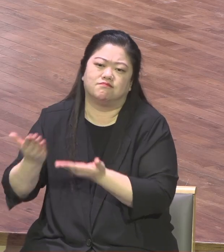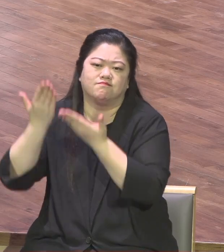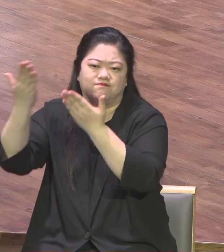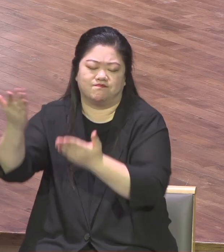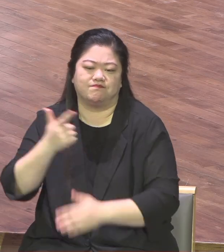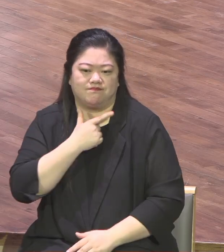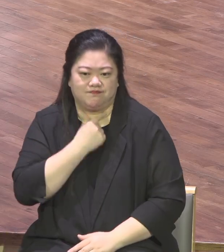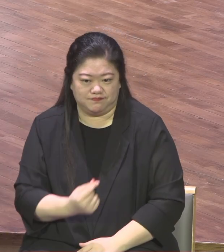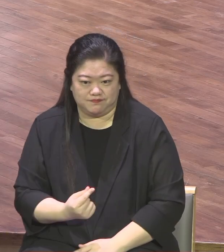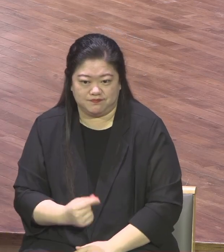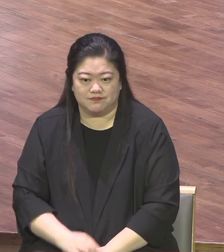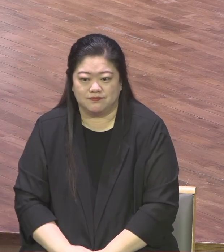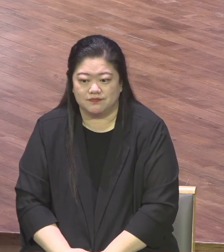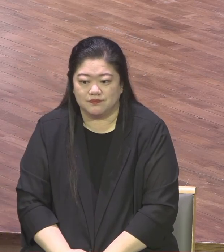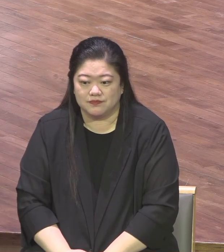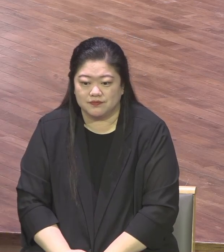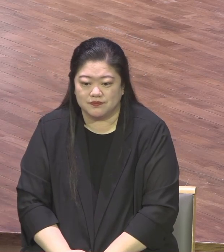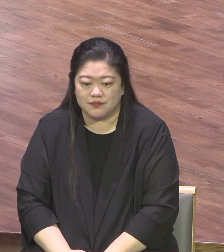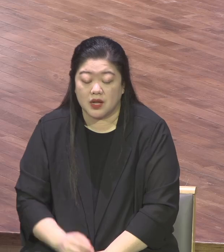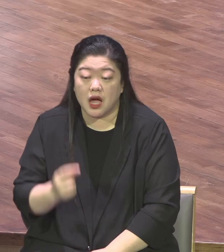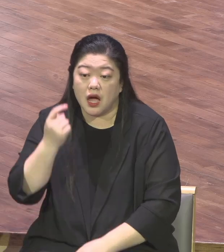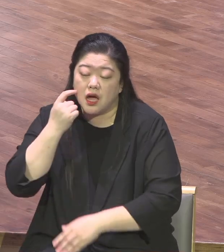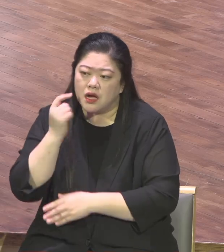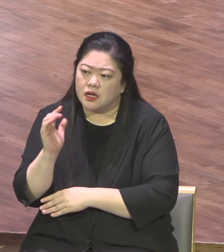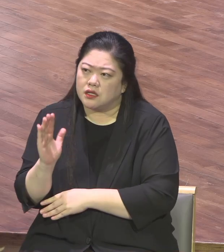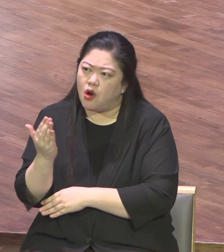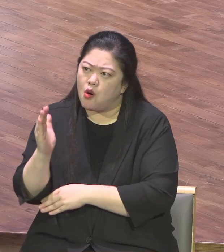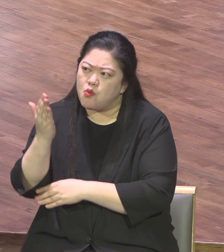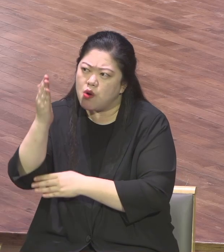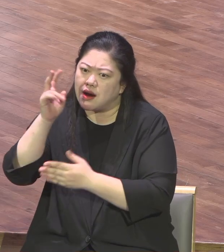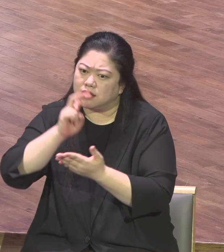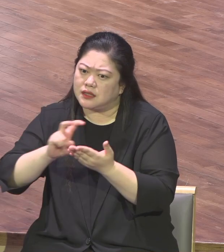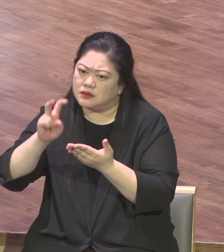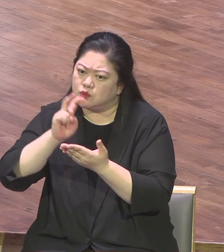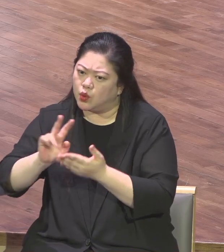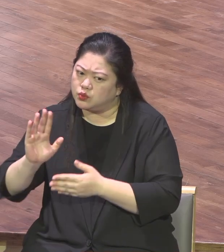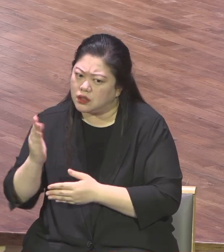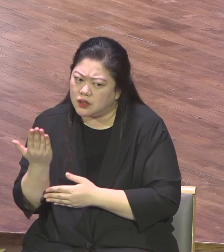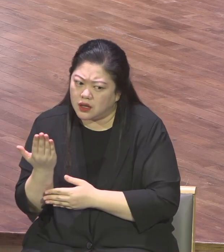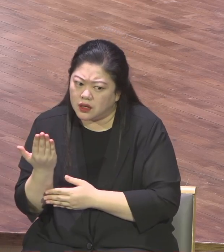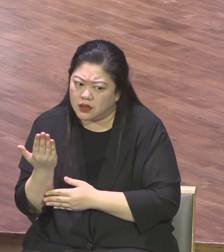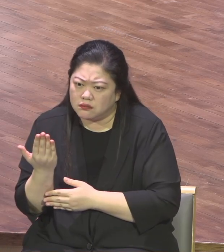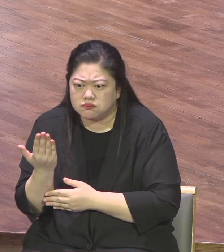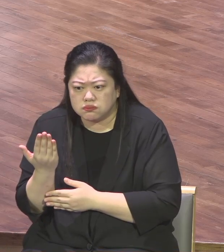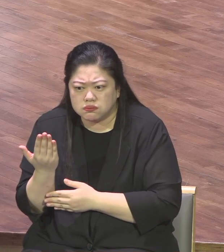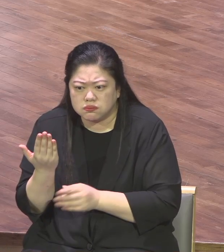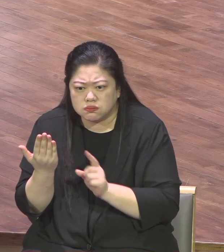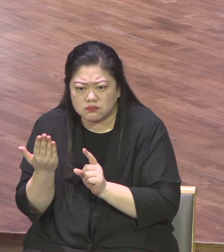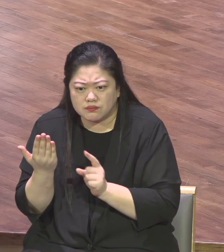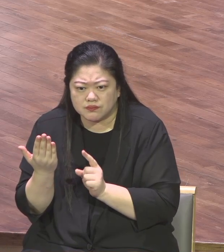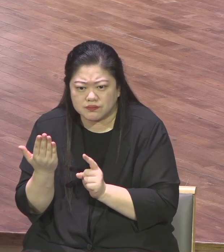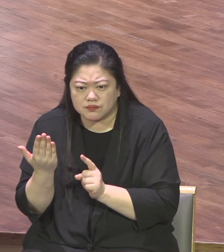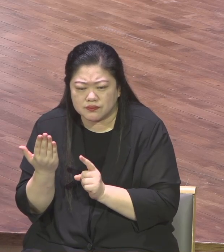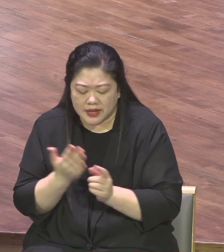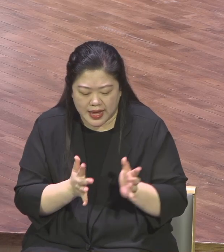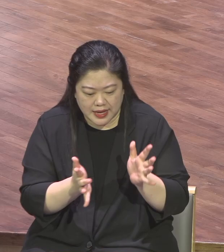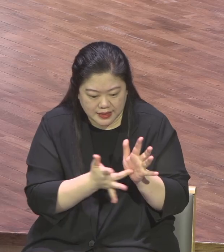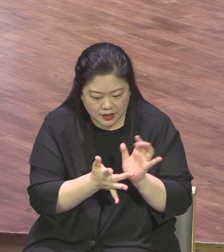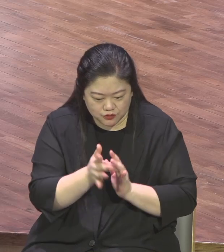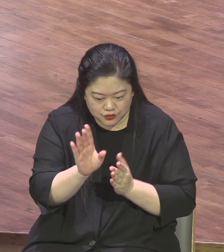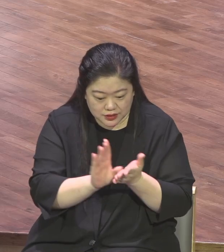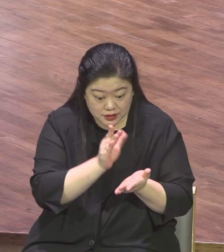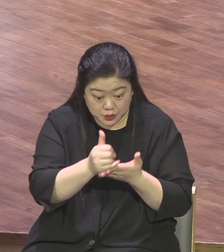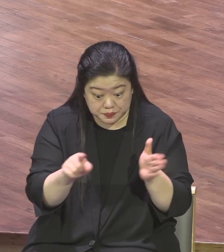하십니다. 그 영광의 찬송이 되게 하라 하십니다. 사도 바울은 하나님께서 우리를 그리스도 안에서 기업이